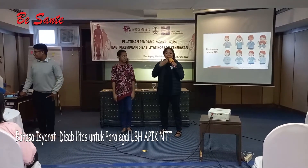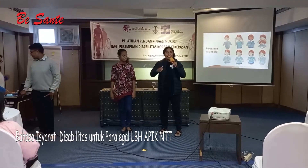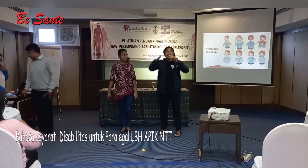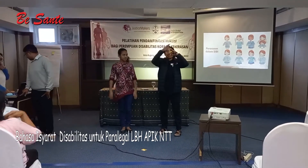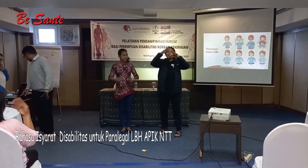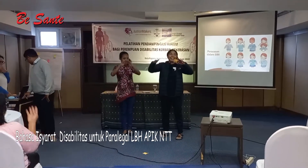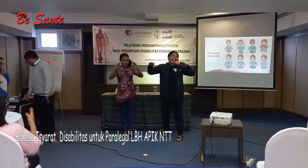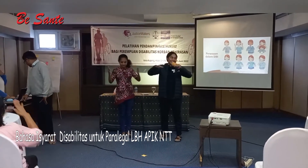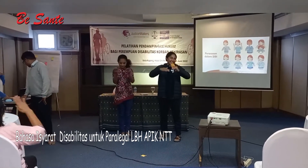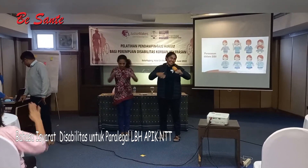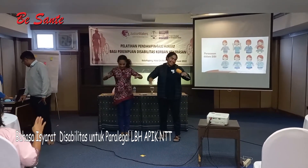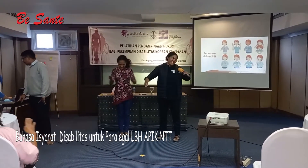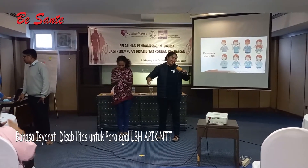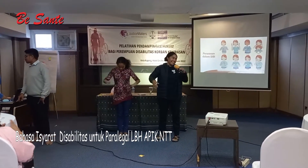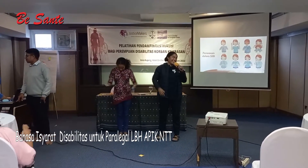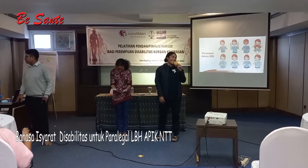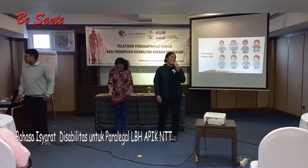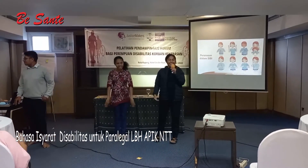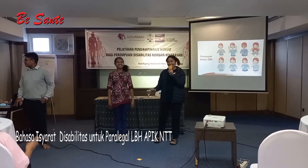Selamat Natal. Oke.